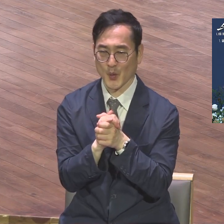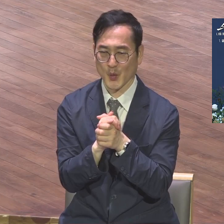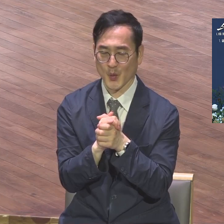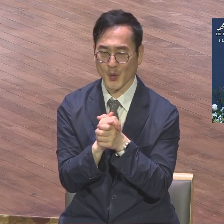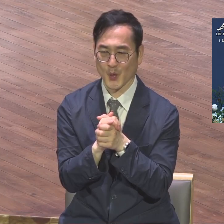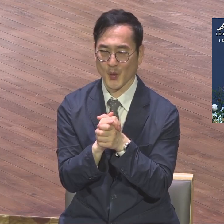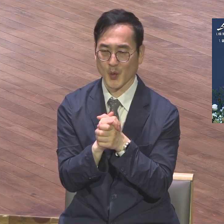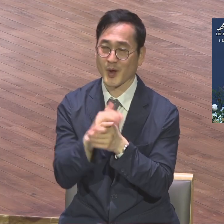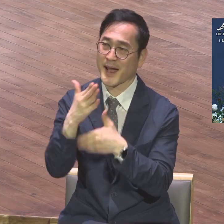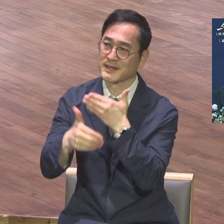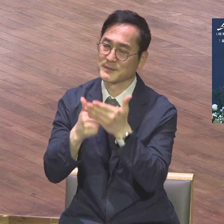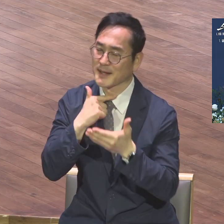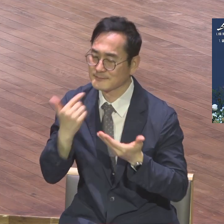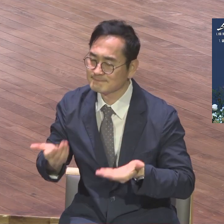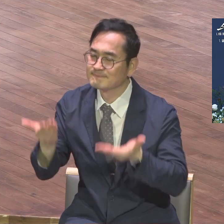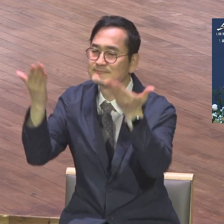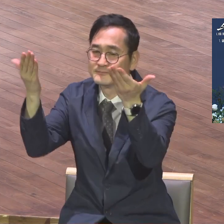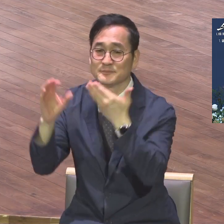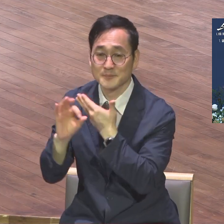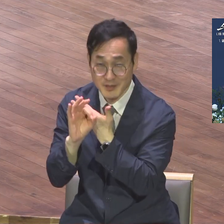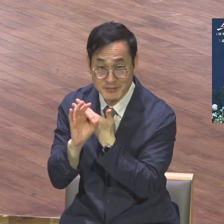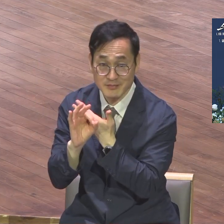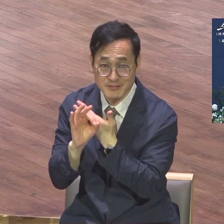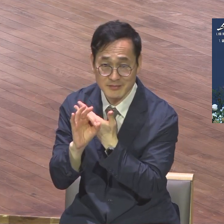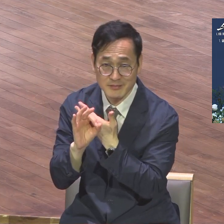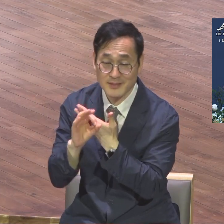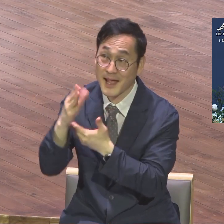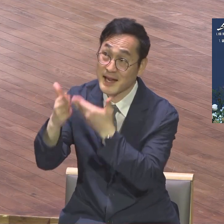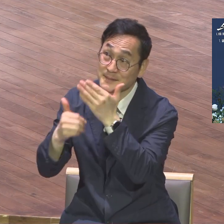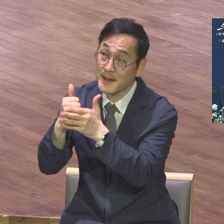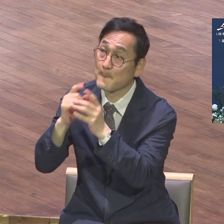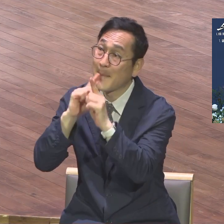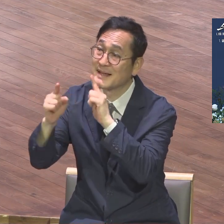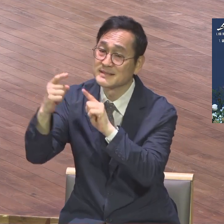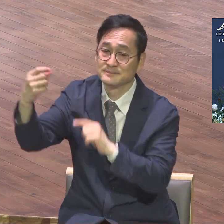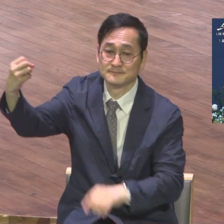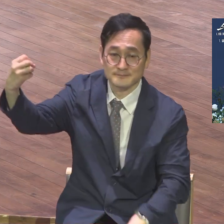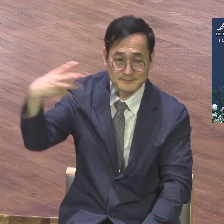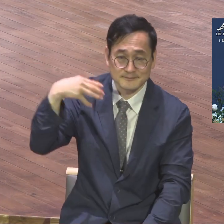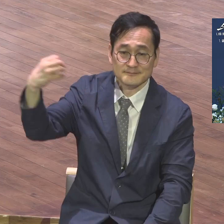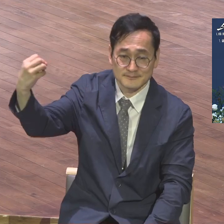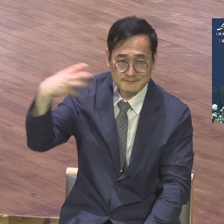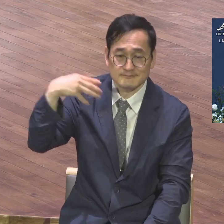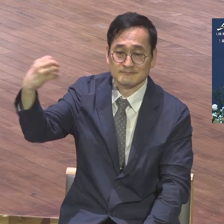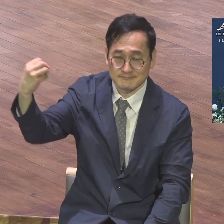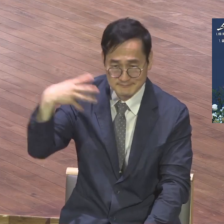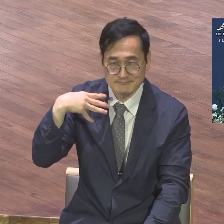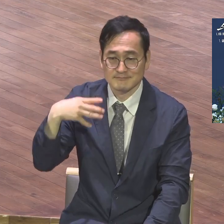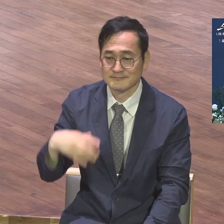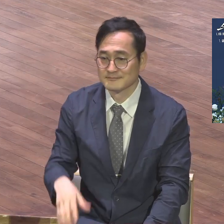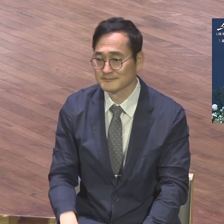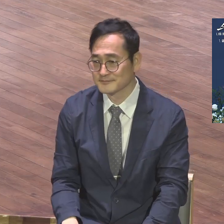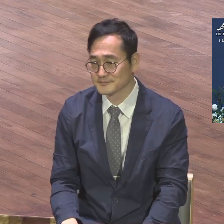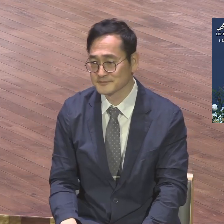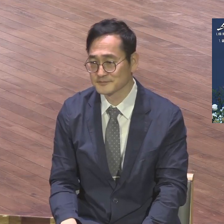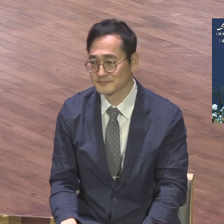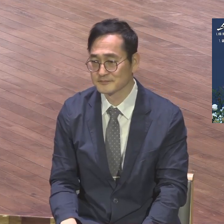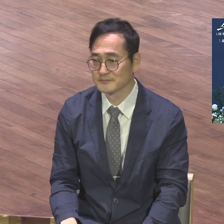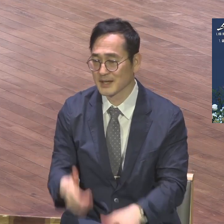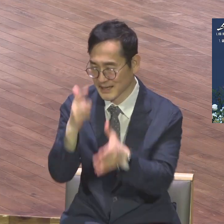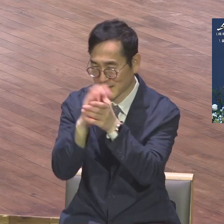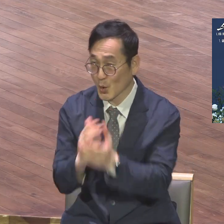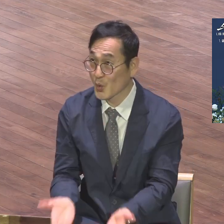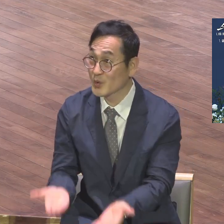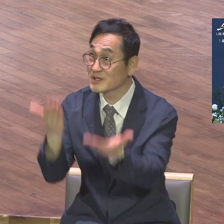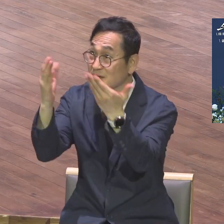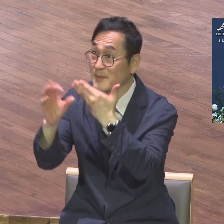하나님께 드리면 하나님은 말씀으로 당신을 우리에게 주신다. 말씀으로